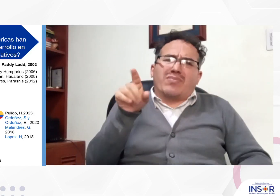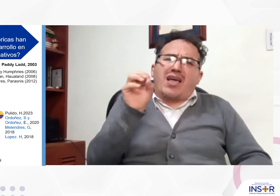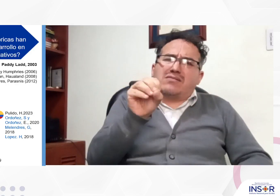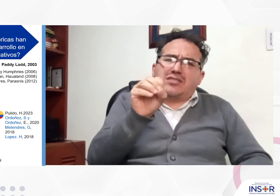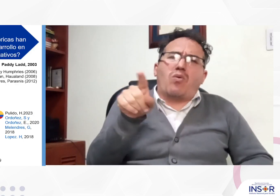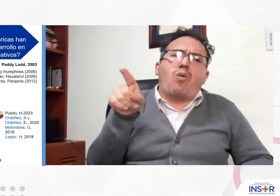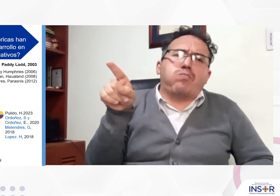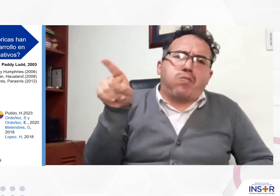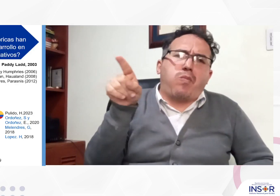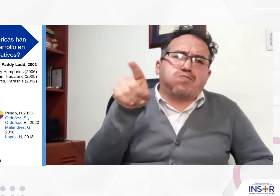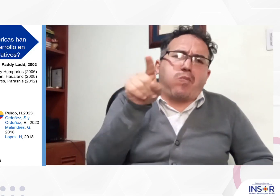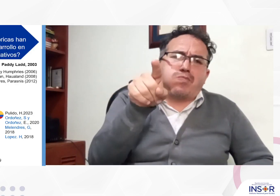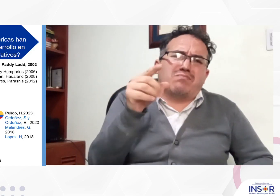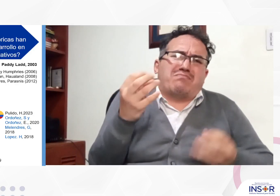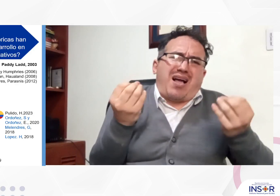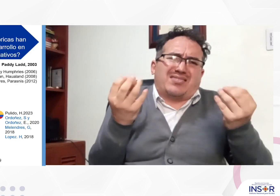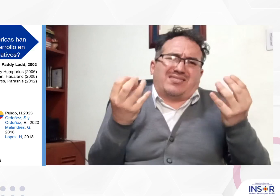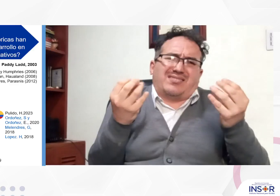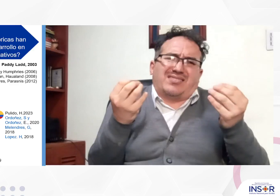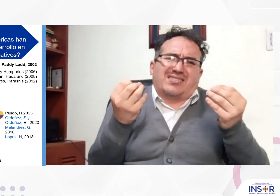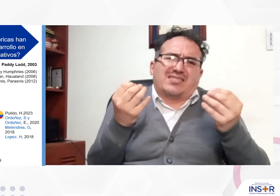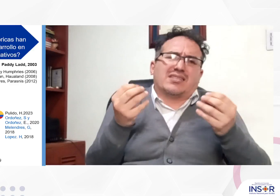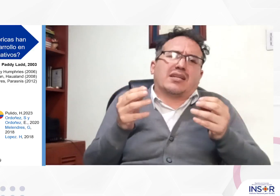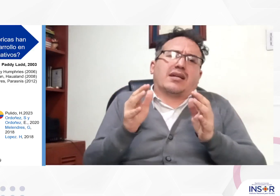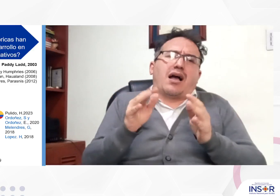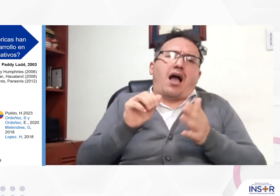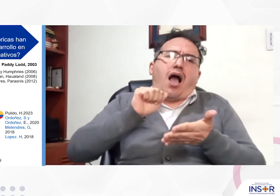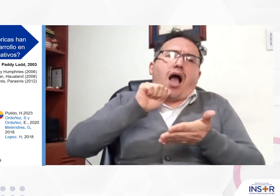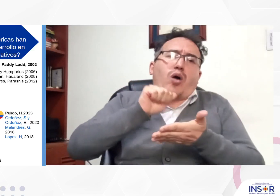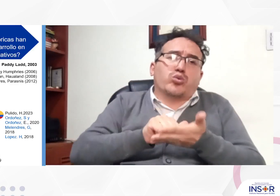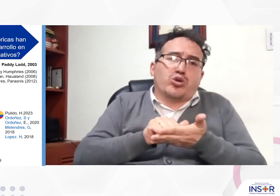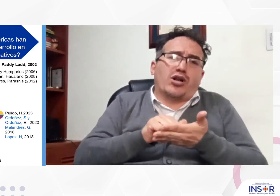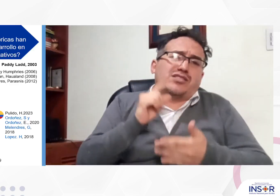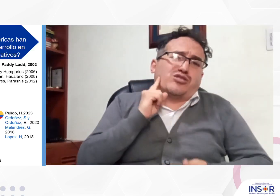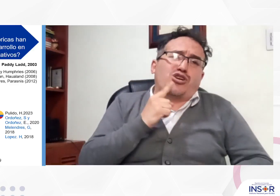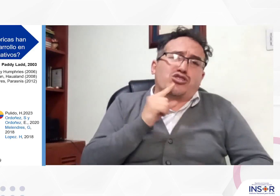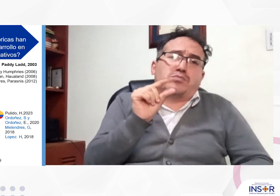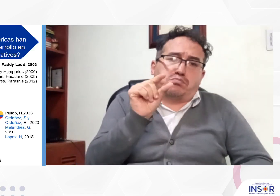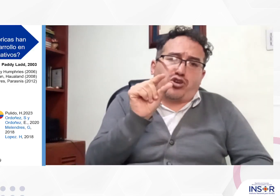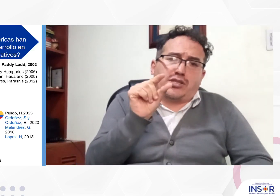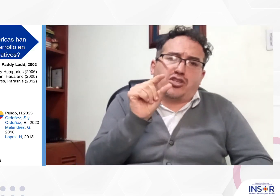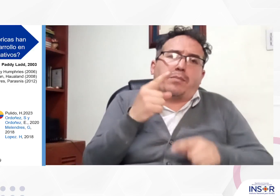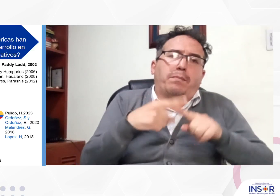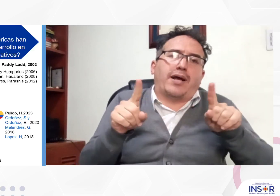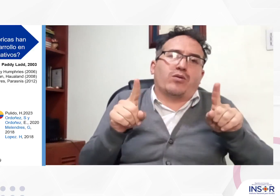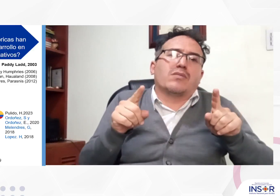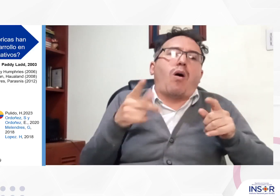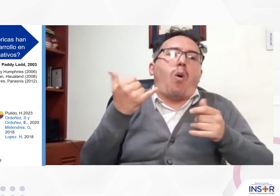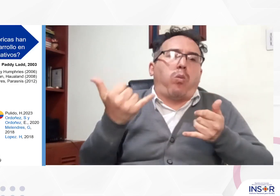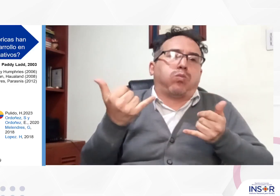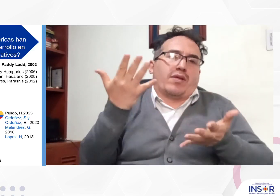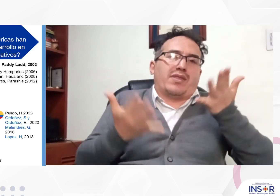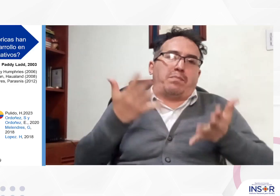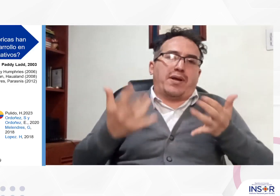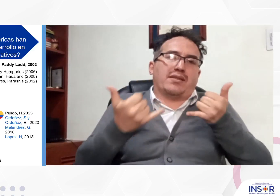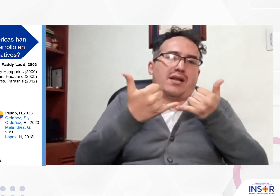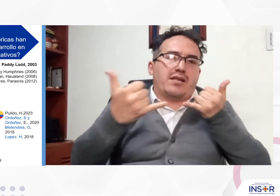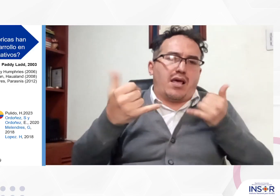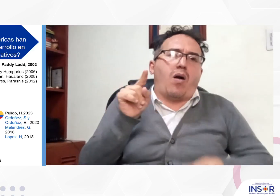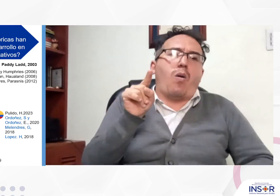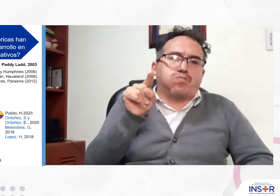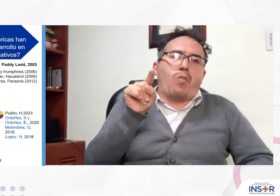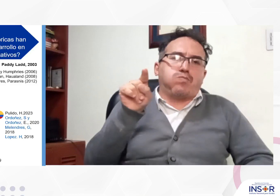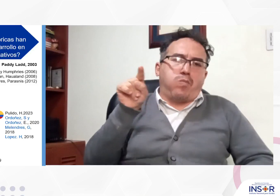se ve reducido. Evidentemente escogió un eje temático entre las investigaciones. Hay poquitos autores sordos,